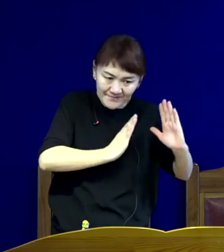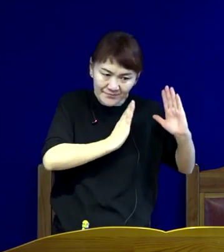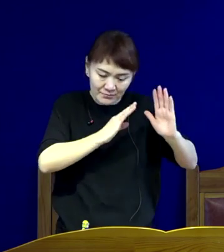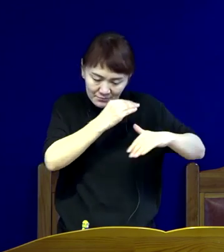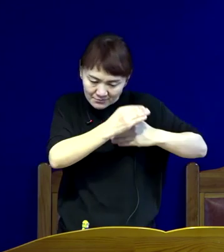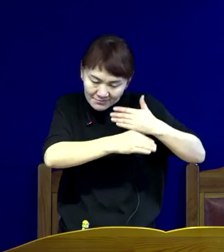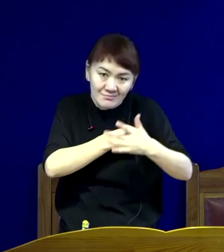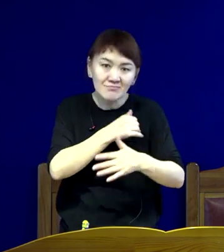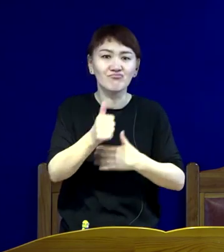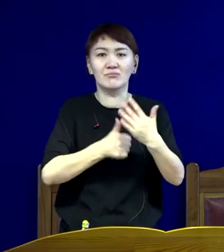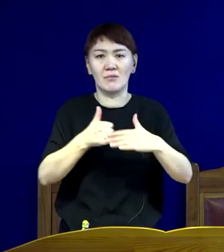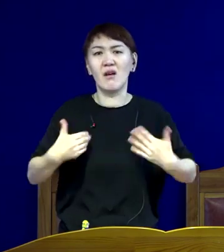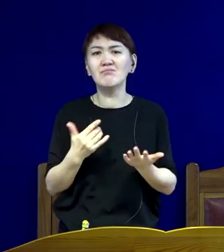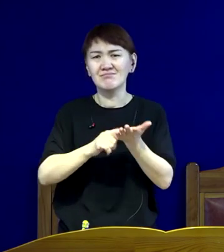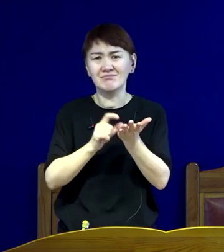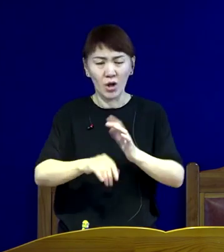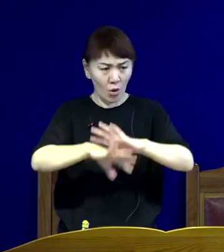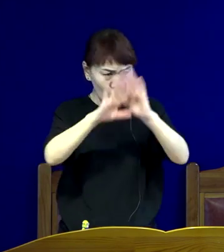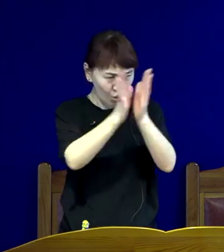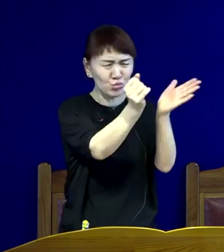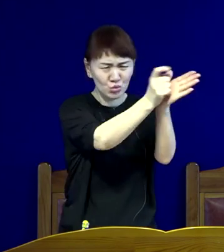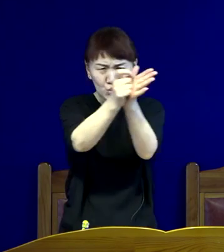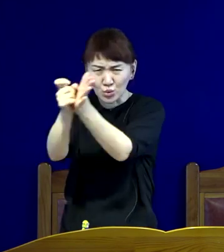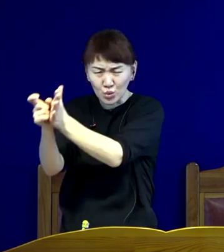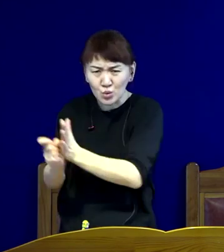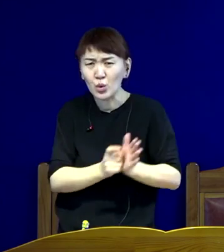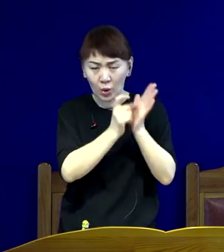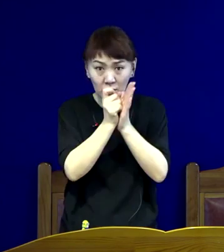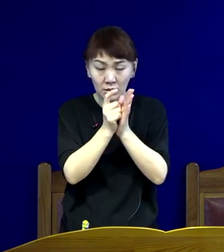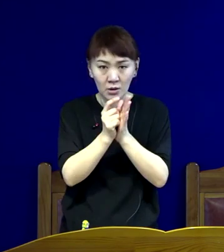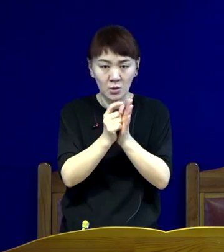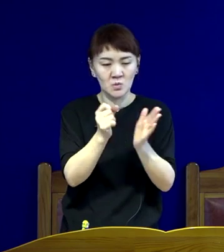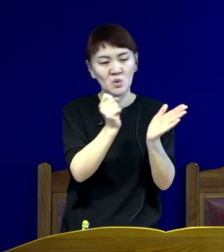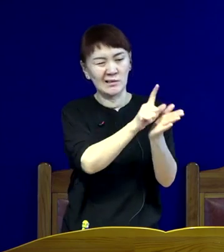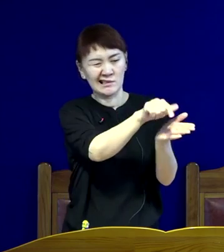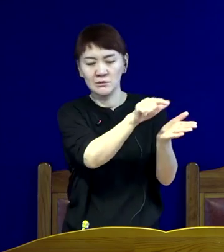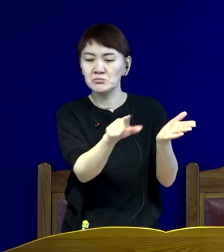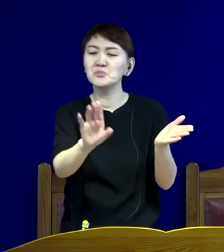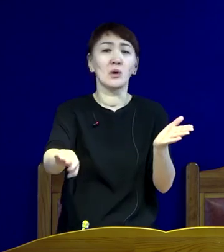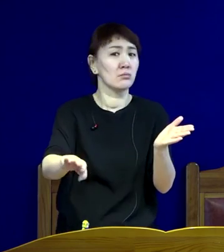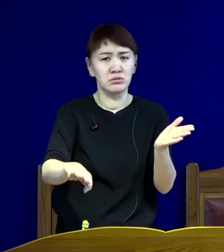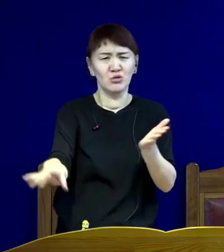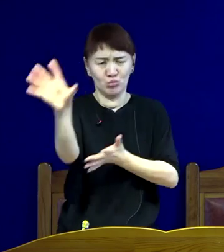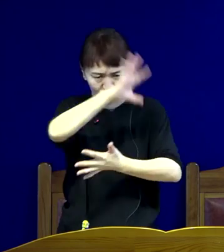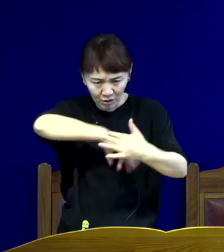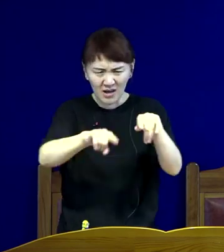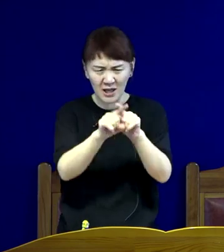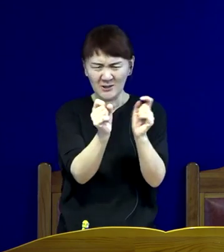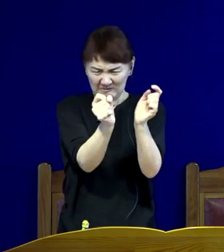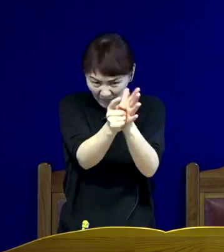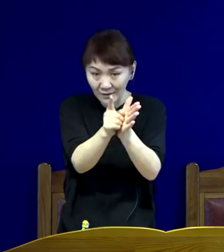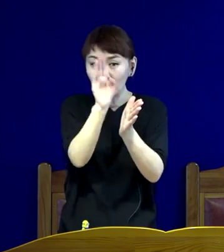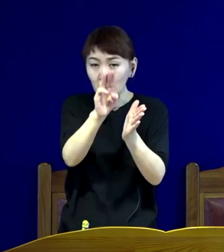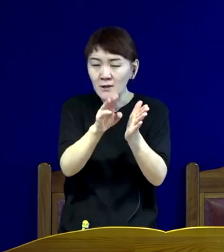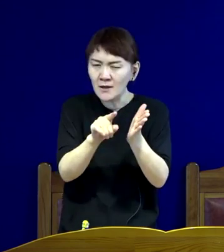маш чухал зүйл байгаа. Мэдээж бүгд л чухал чухал л да. Юу юунаас илүү